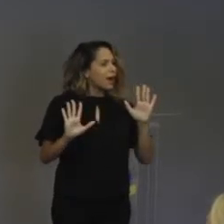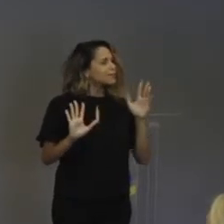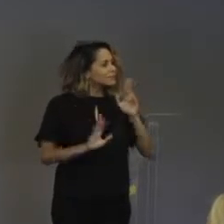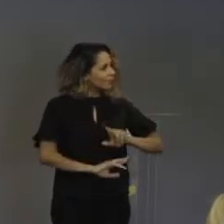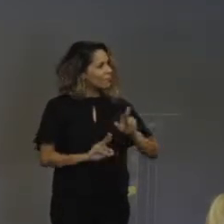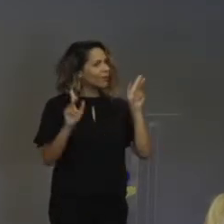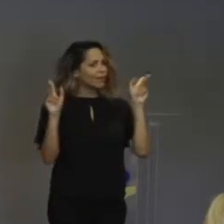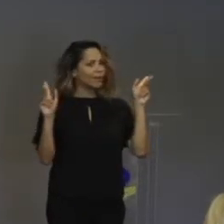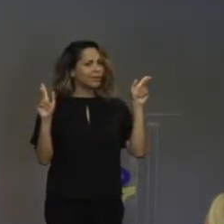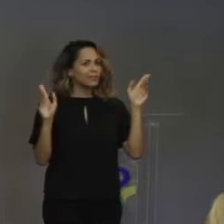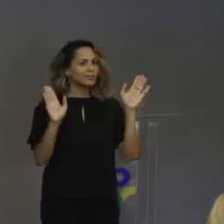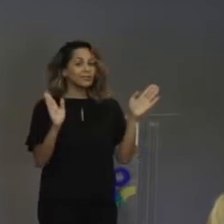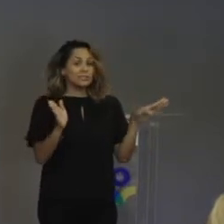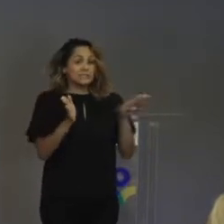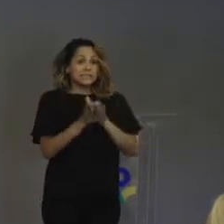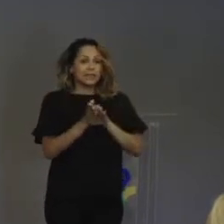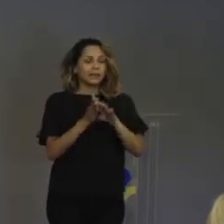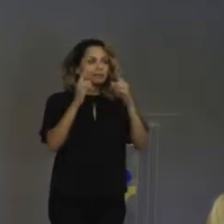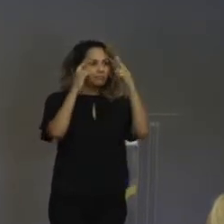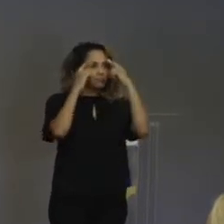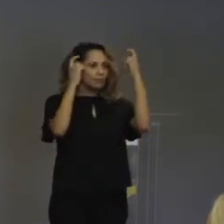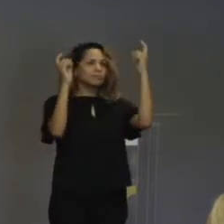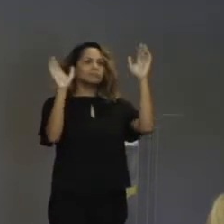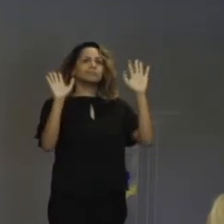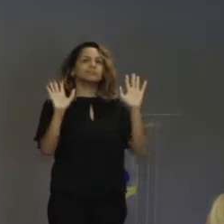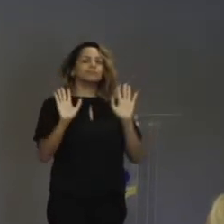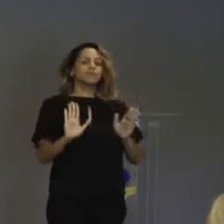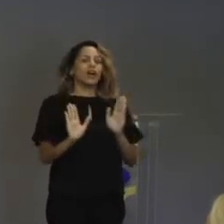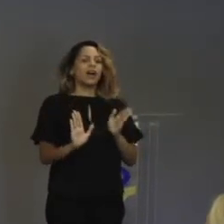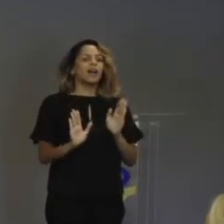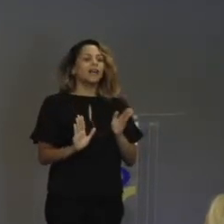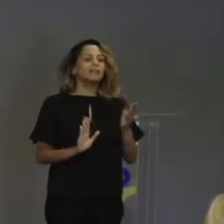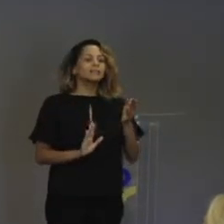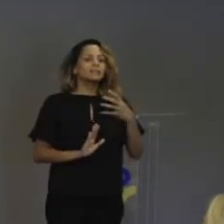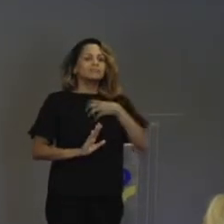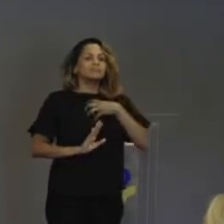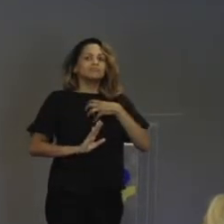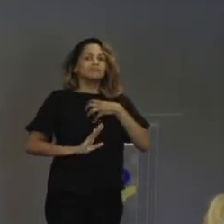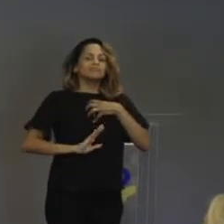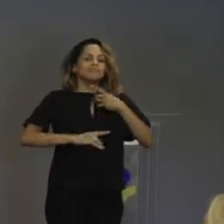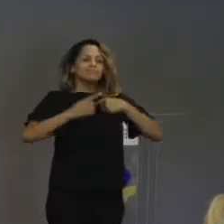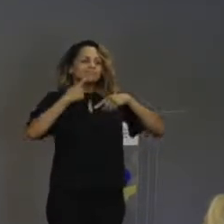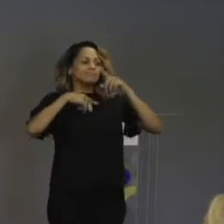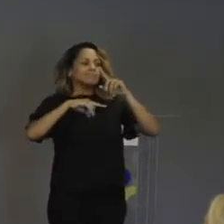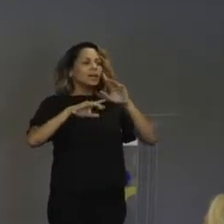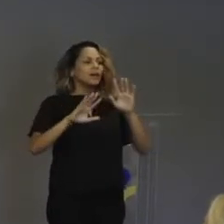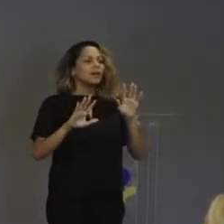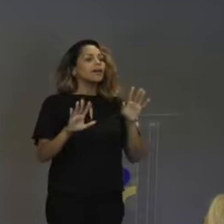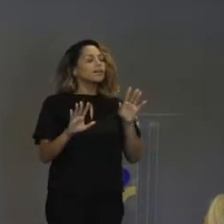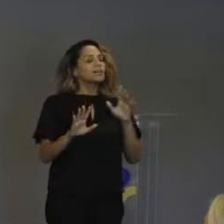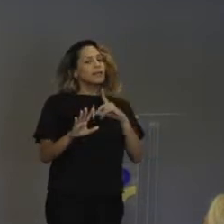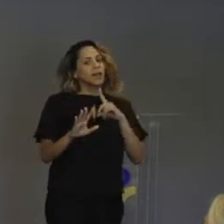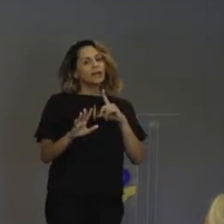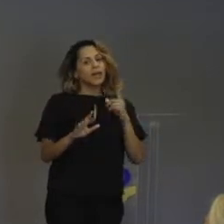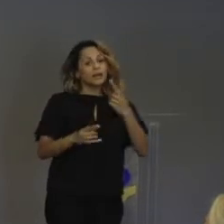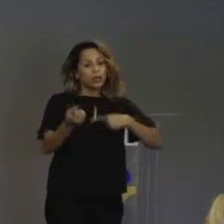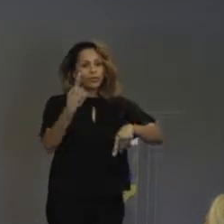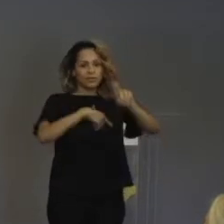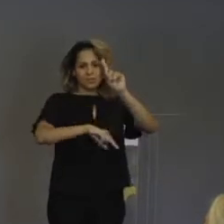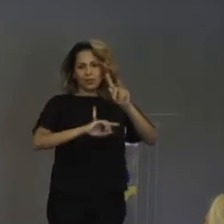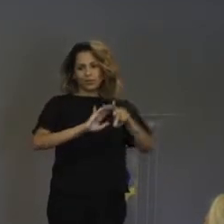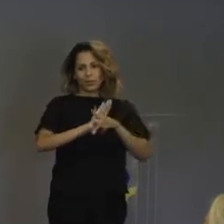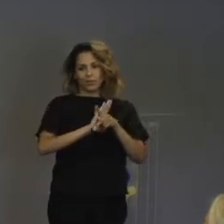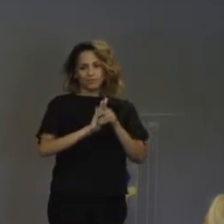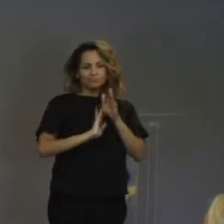de vamos pensar de uma forma diferente aqui dentro. Essa inovação que não conhece barreiras, ela é muito nessa linha. E cada vez mais a